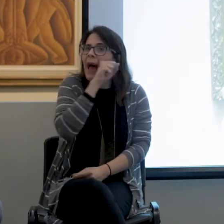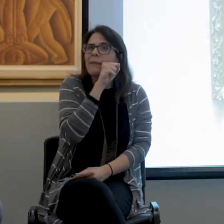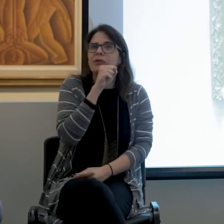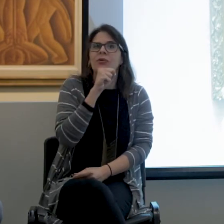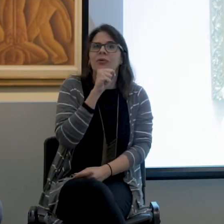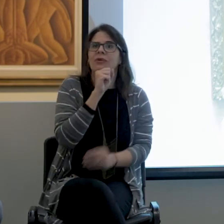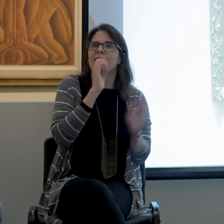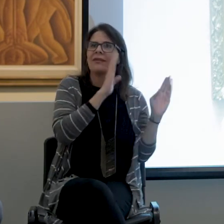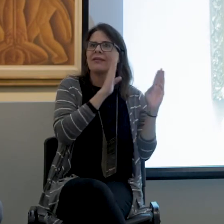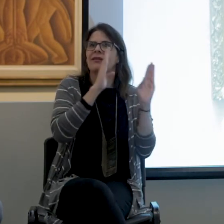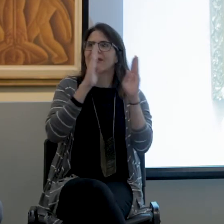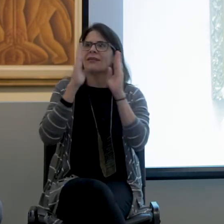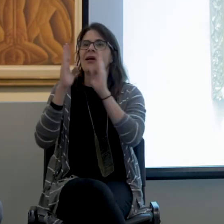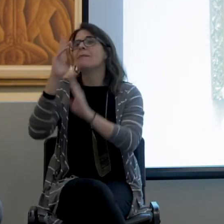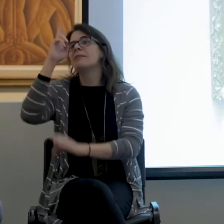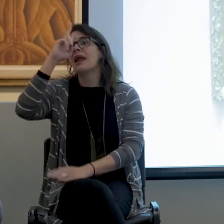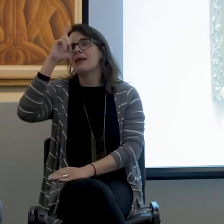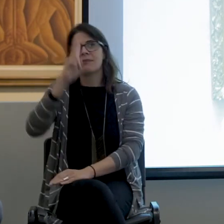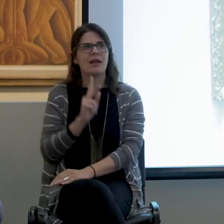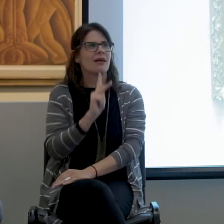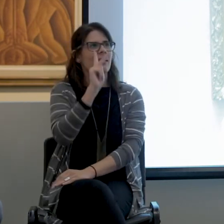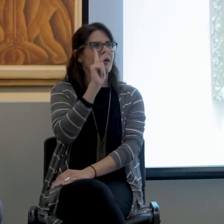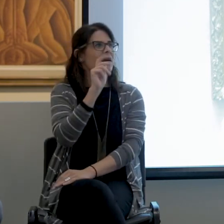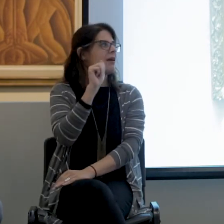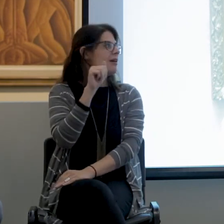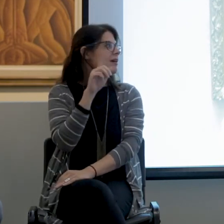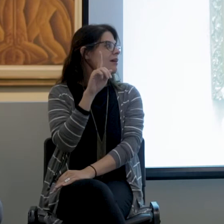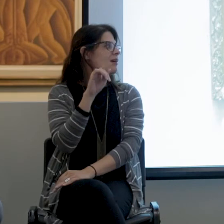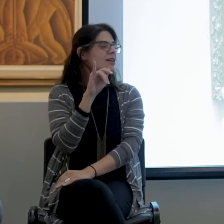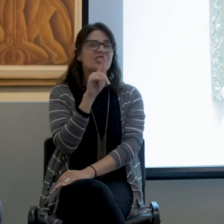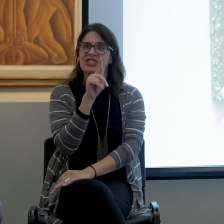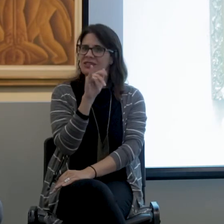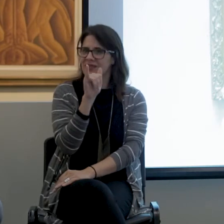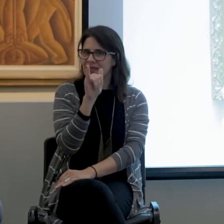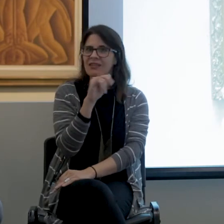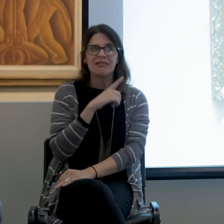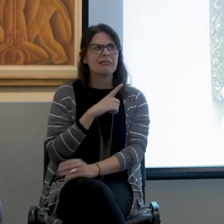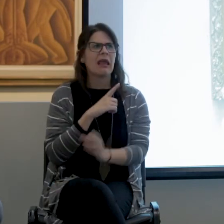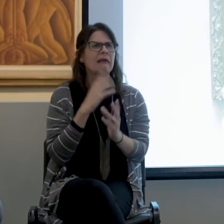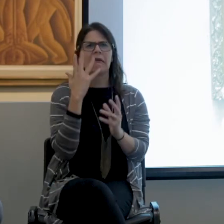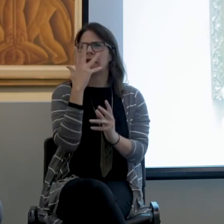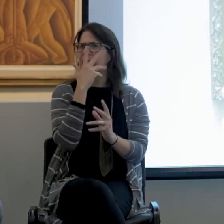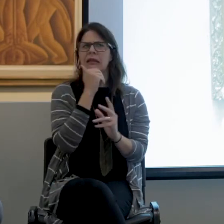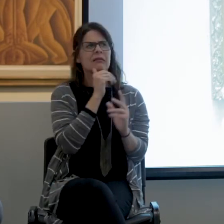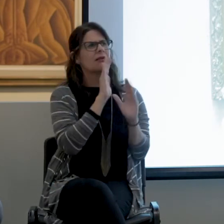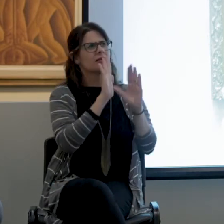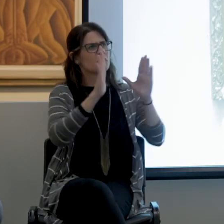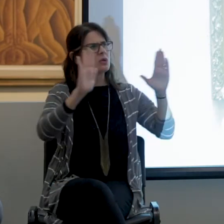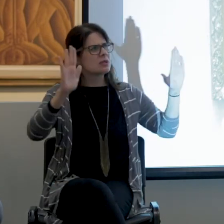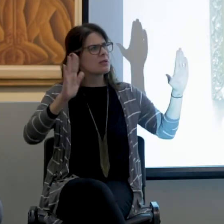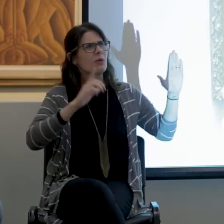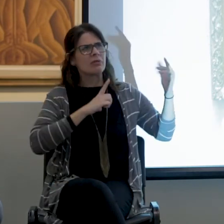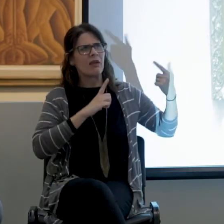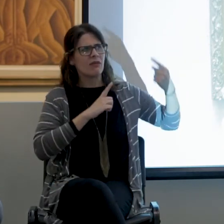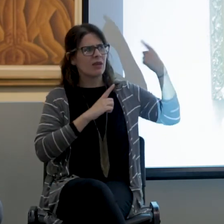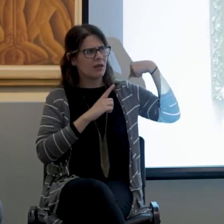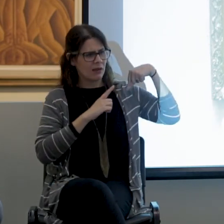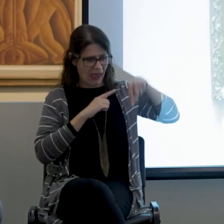o Kandinsky, embora tenha tido aqui mesmo, né, nesse espaço, uma exposição linda recentemente, acho que uns 2 anos atrás, né?